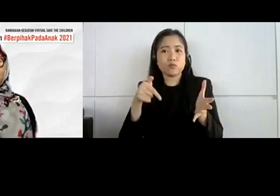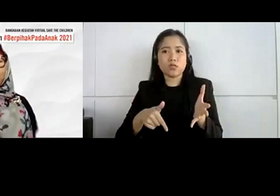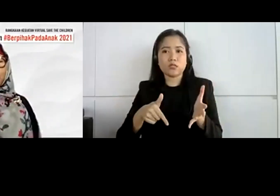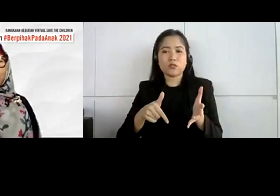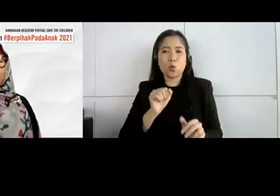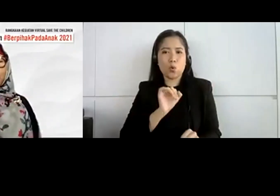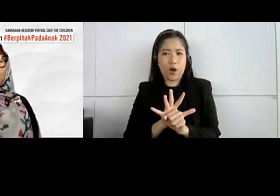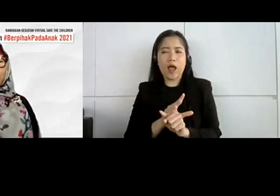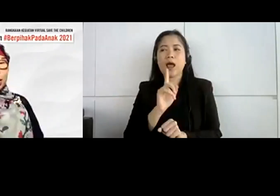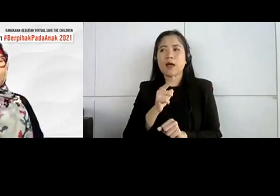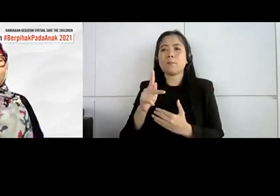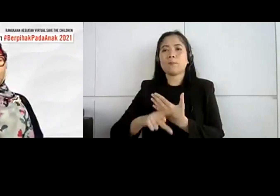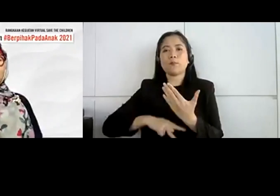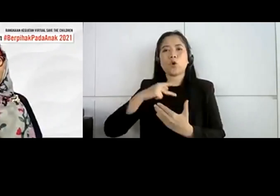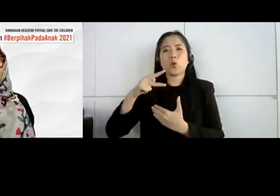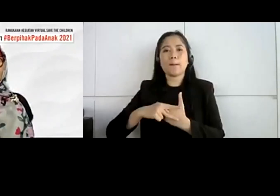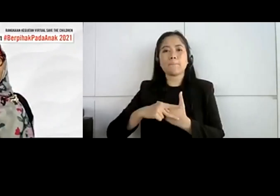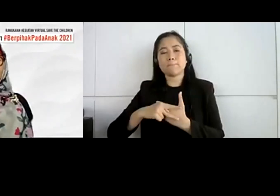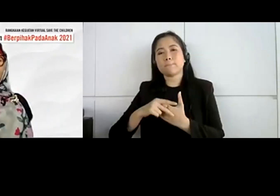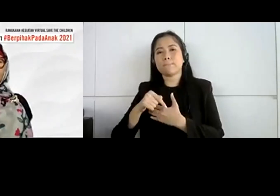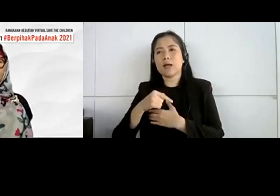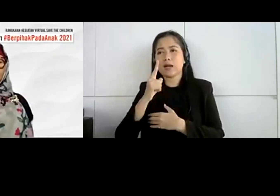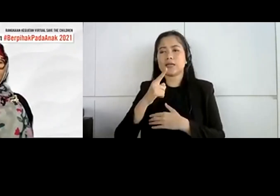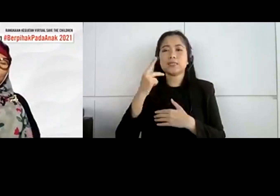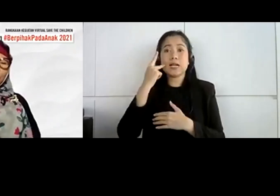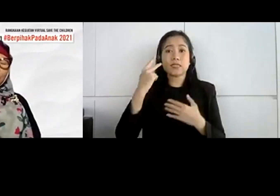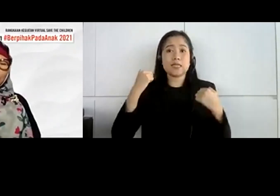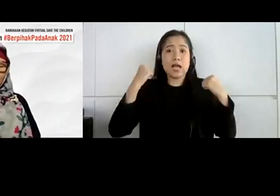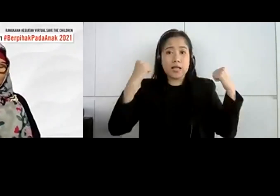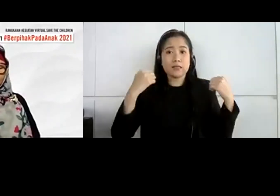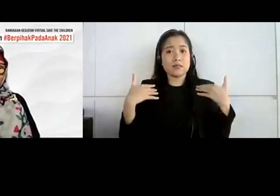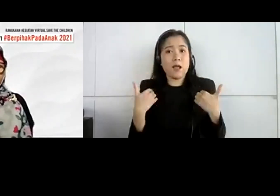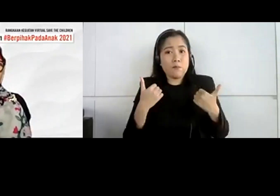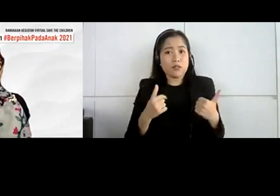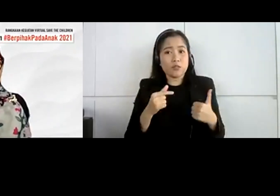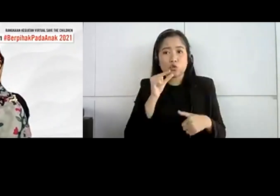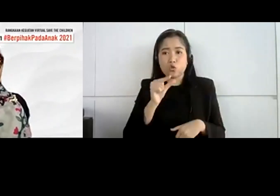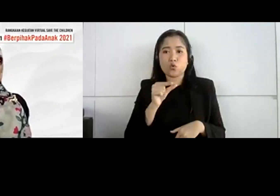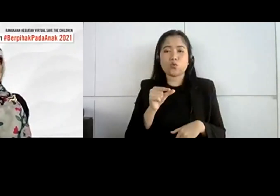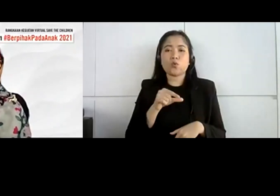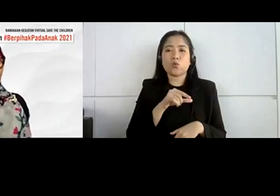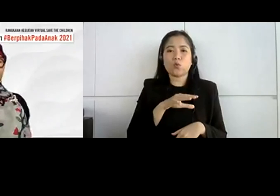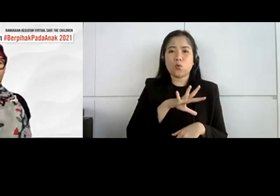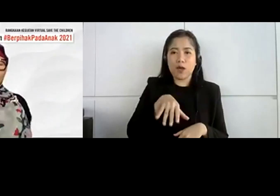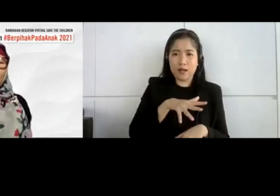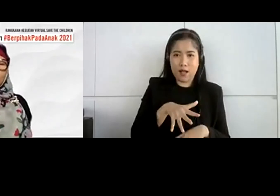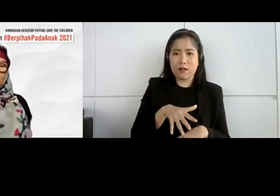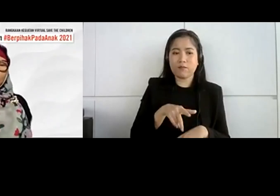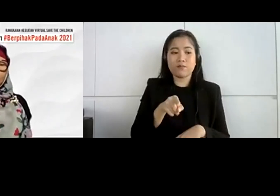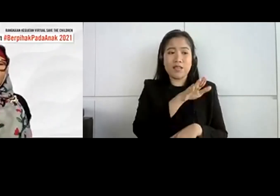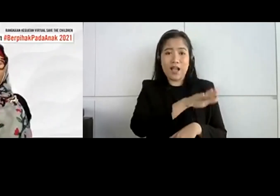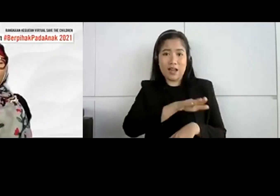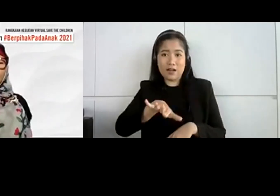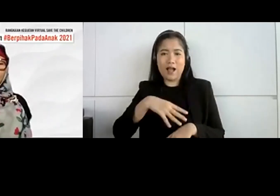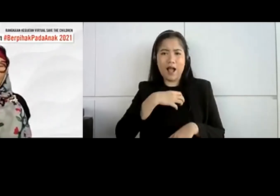melaksanakan program prioritas jaga sehat dan selamat untuk warga kita, mendorong anak-anak kita mendapatkan